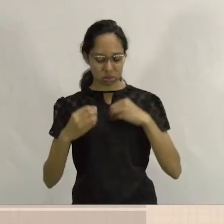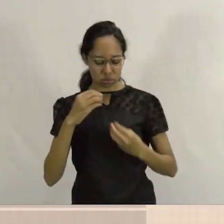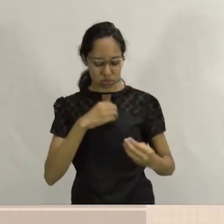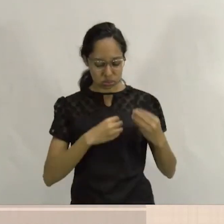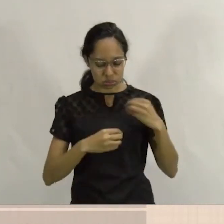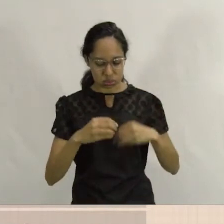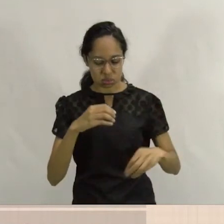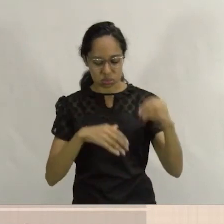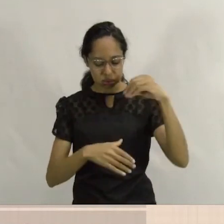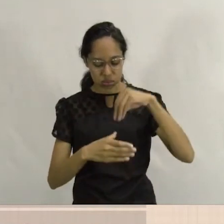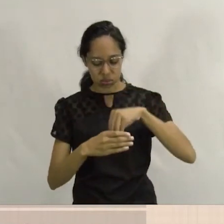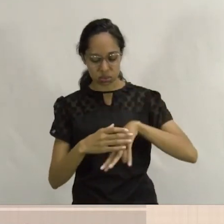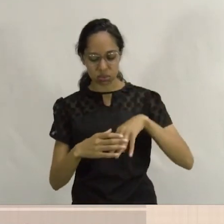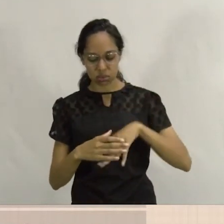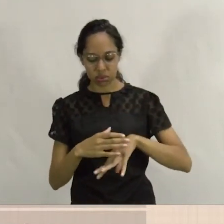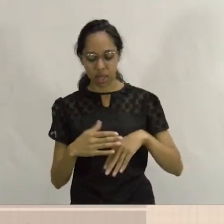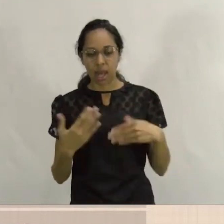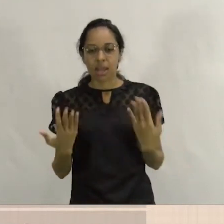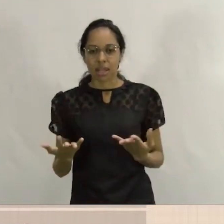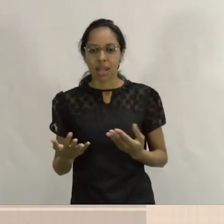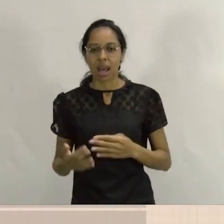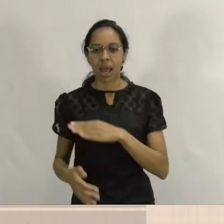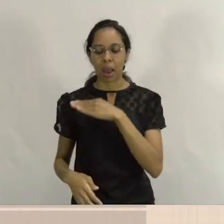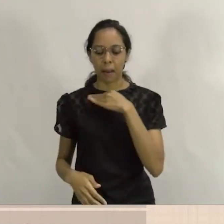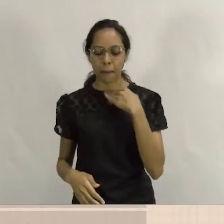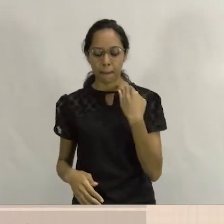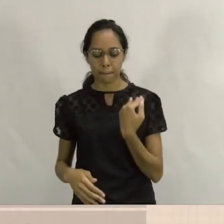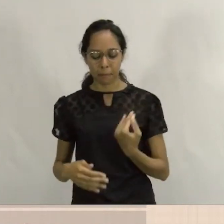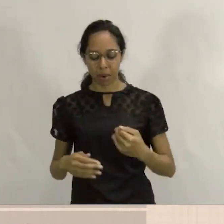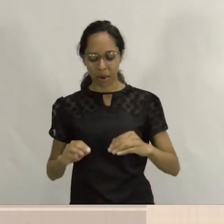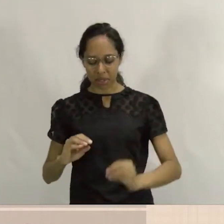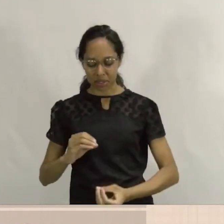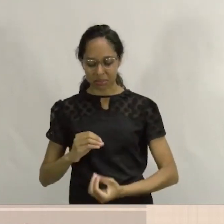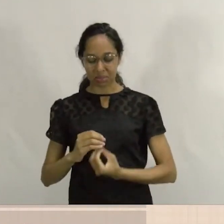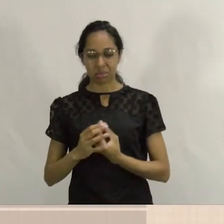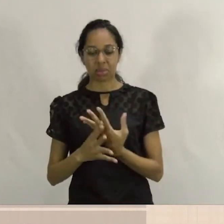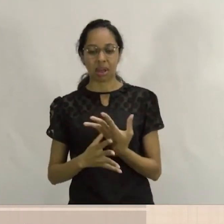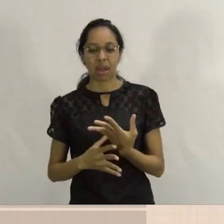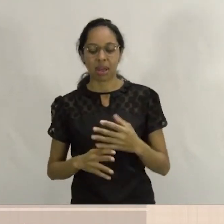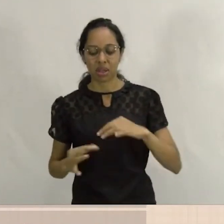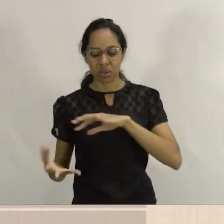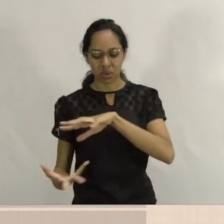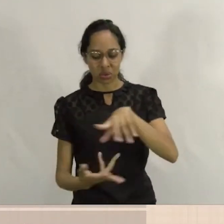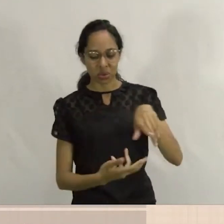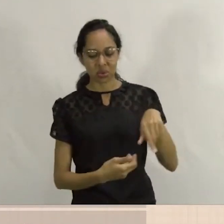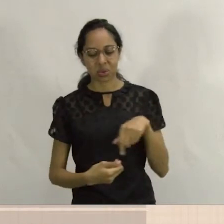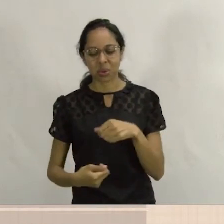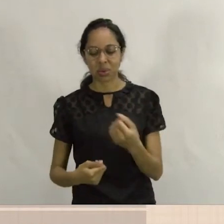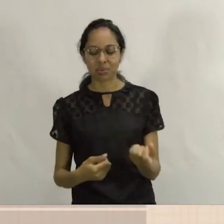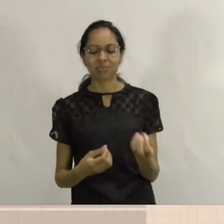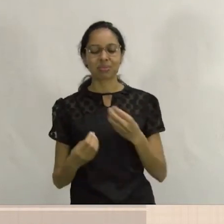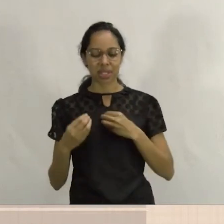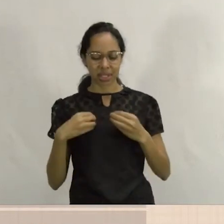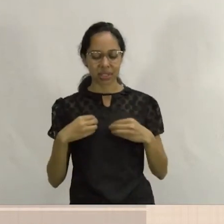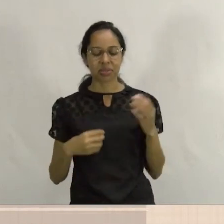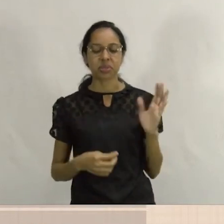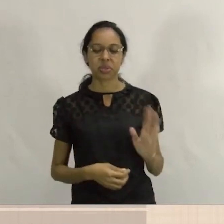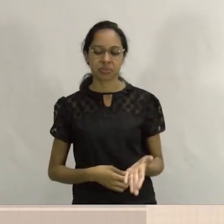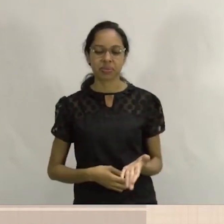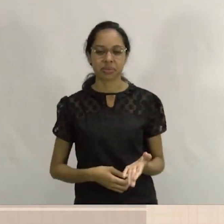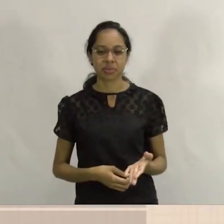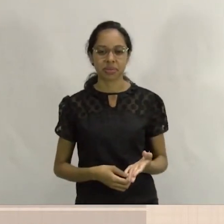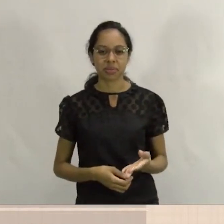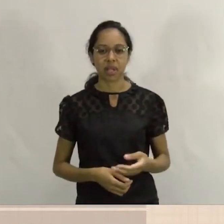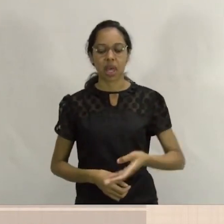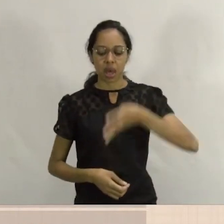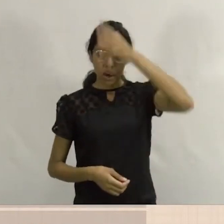pecado a morte passou a todos os homens, porque todos pecaram. Já li isso em Romanos